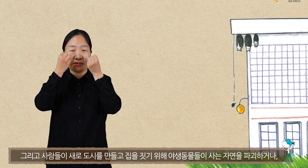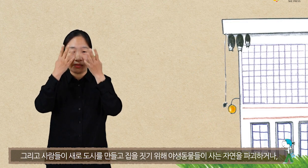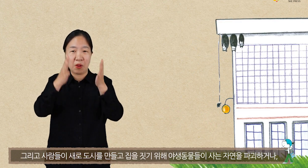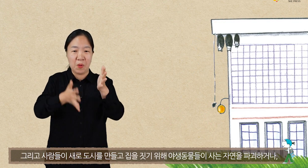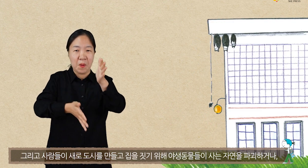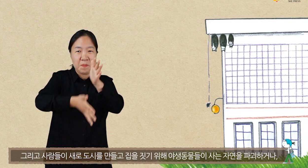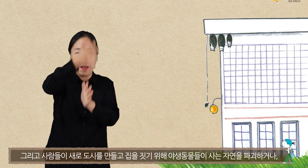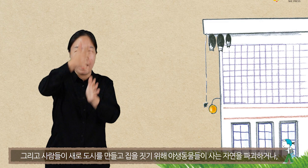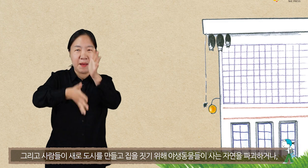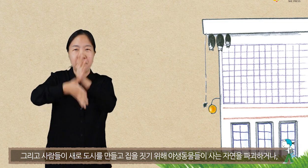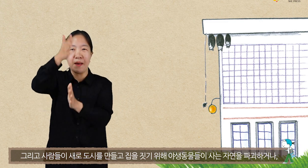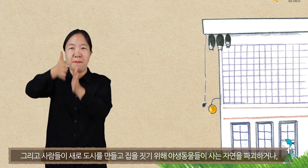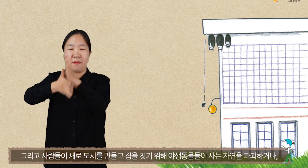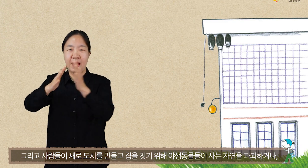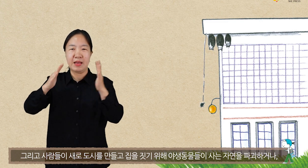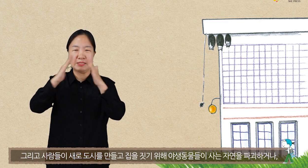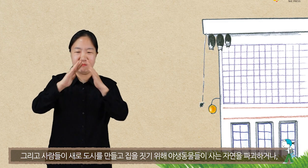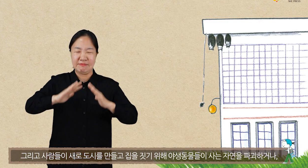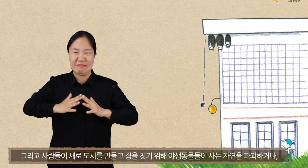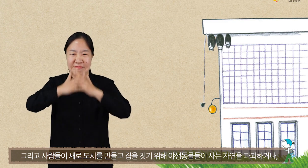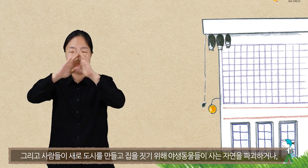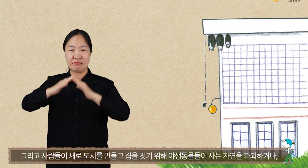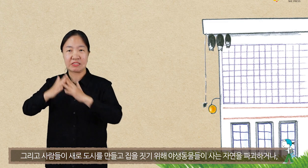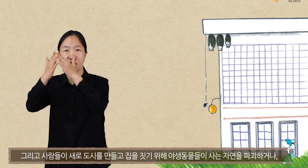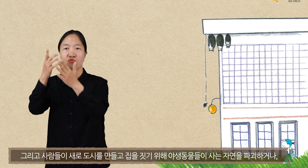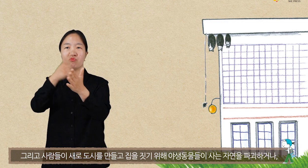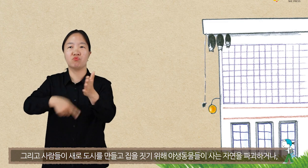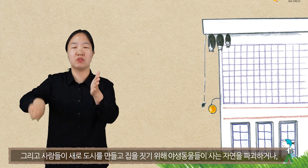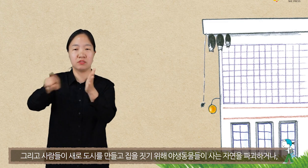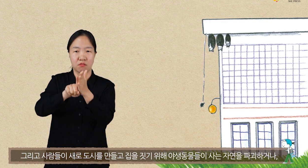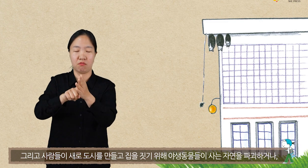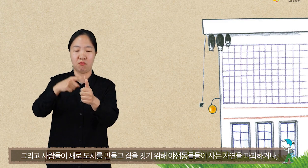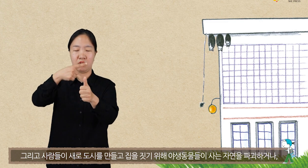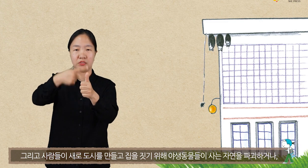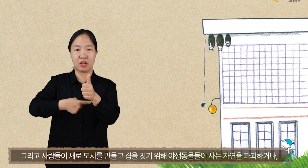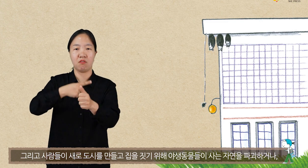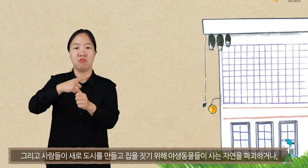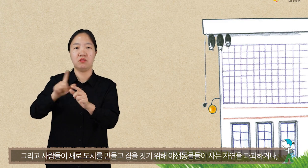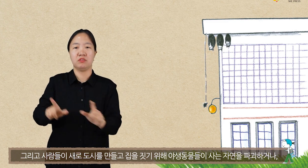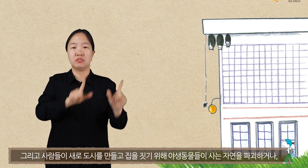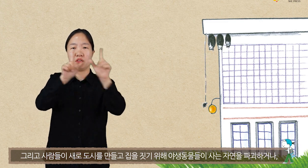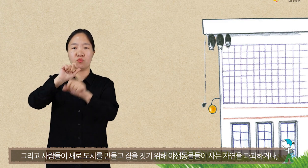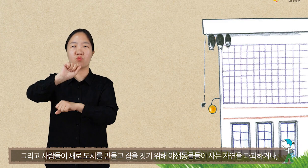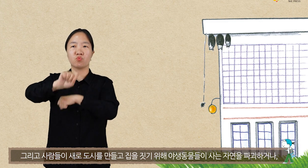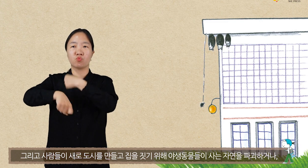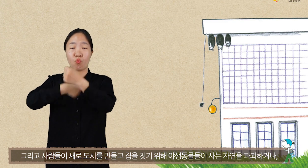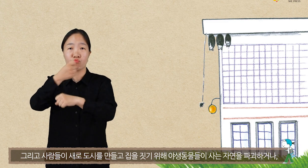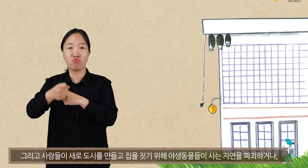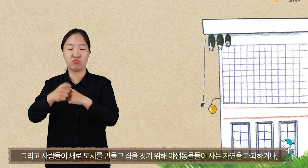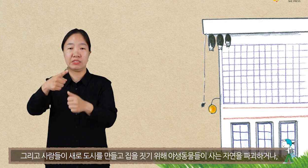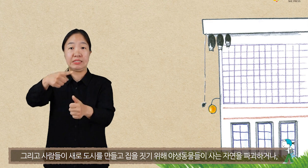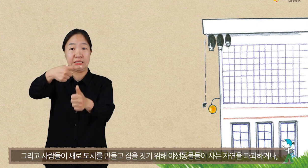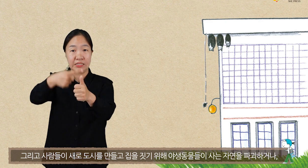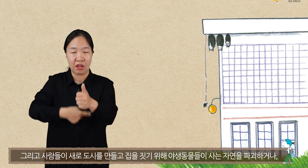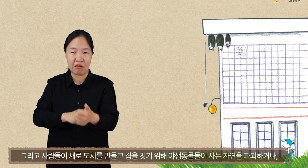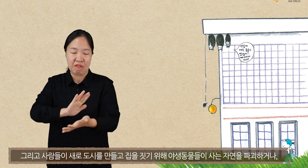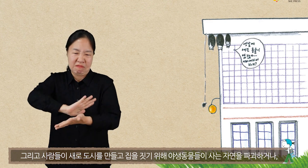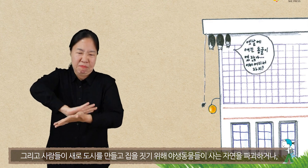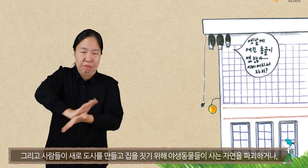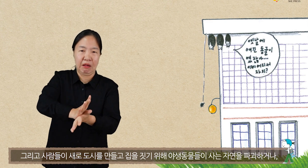그리고 사람들이 새로 도시를 만들고 집을 짓기 위해 야생동물들이 사는 자연을